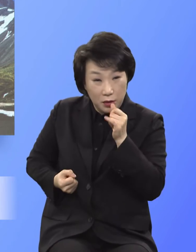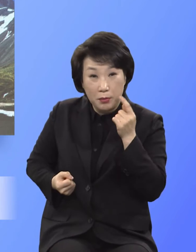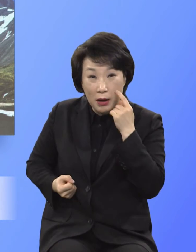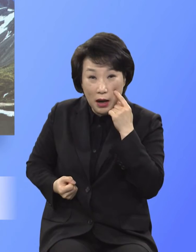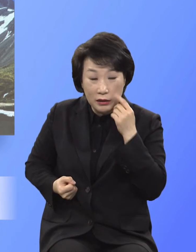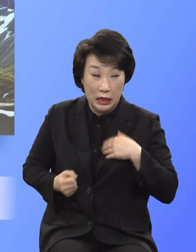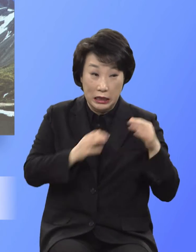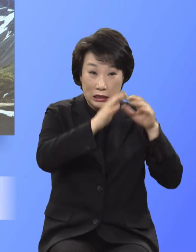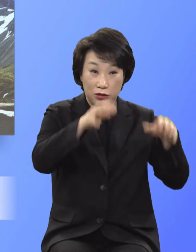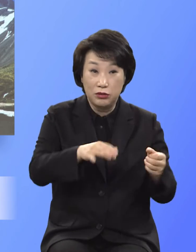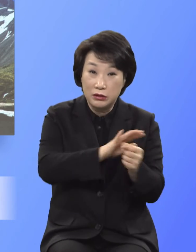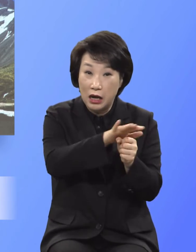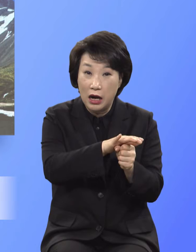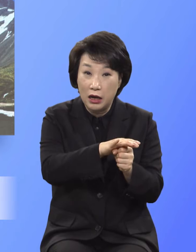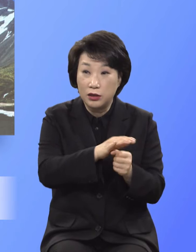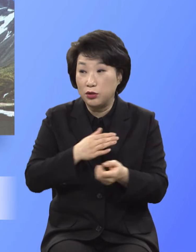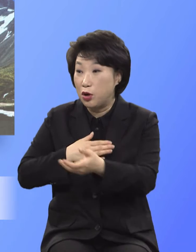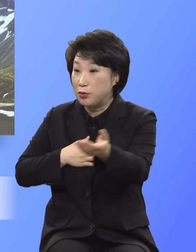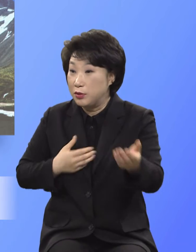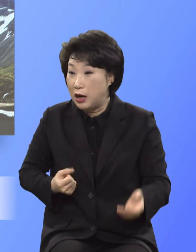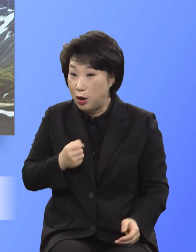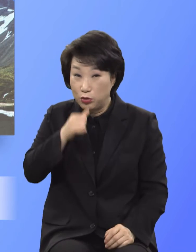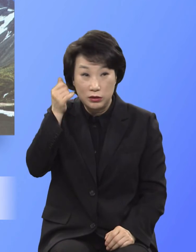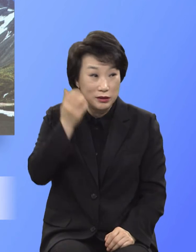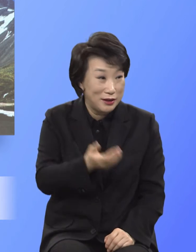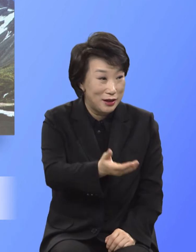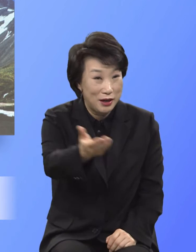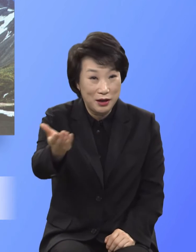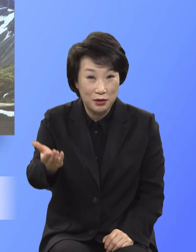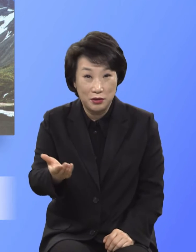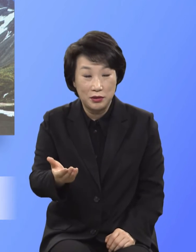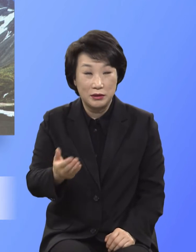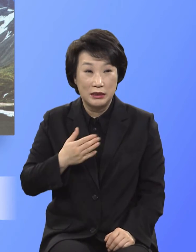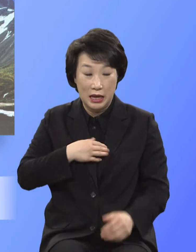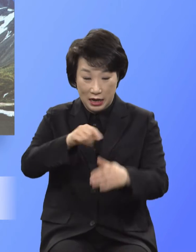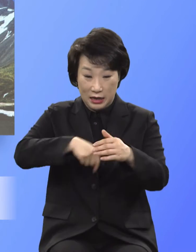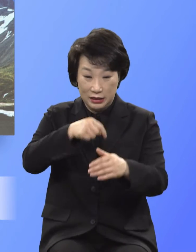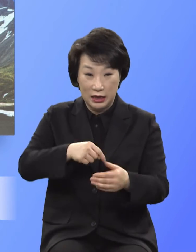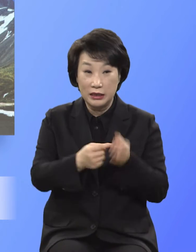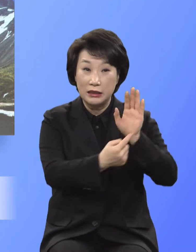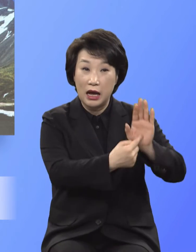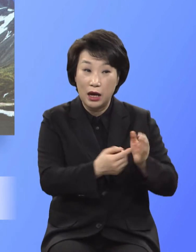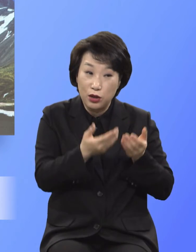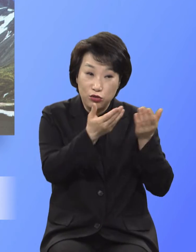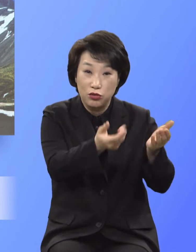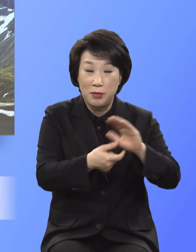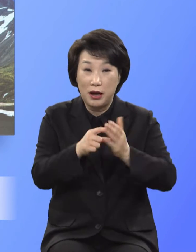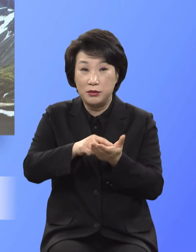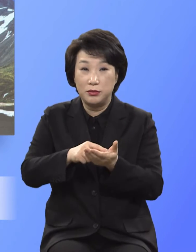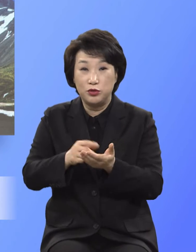이웃 사랑할 수 있는 사랑이 내게서 나타날 만큼 가지고 계신가요?